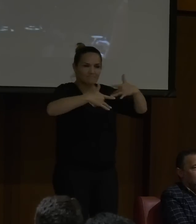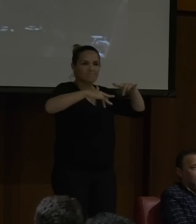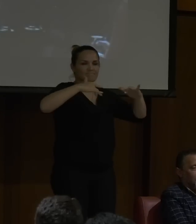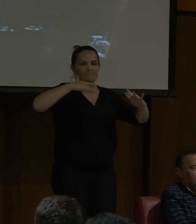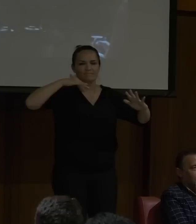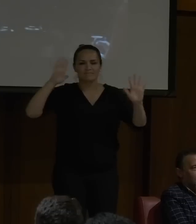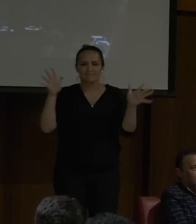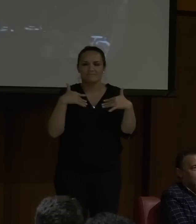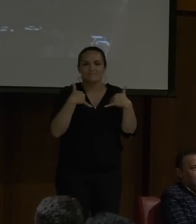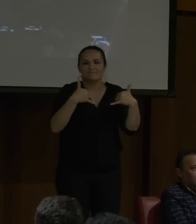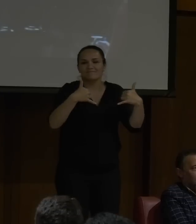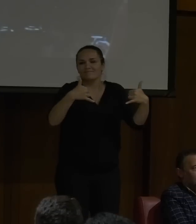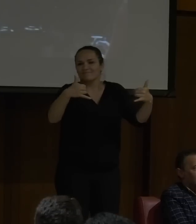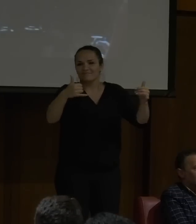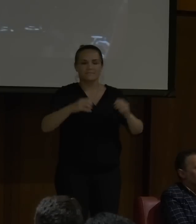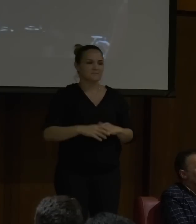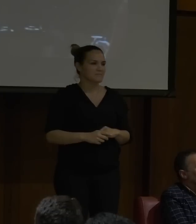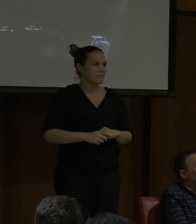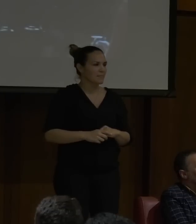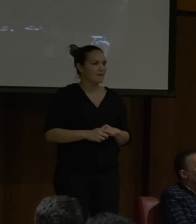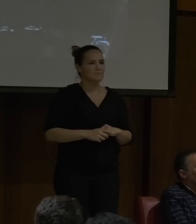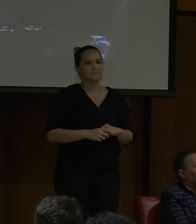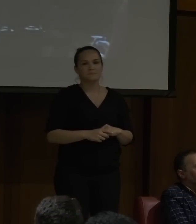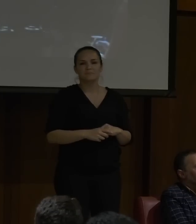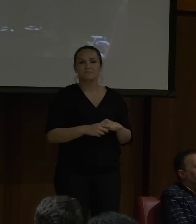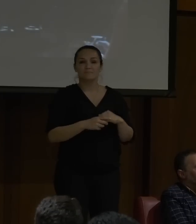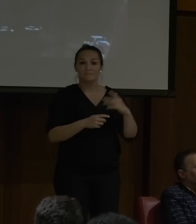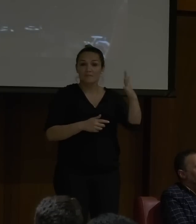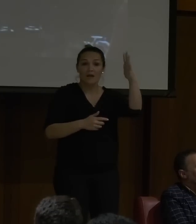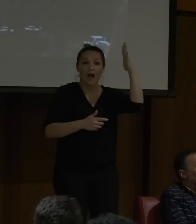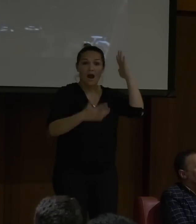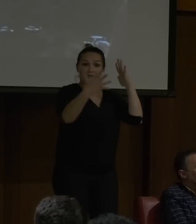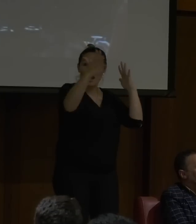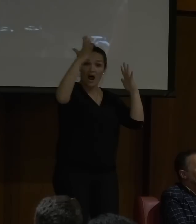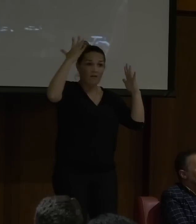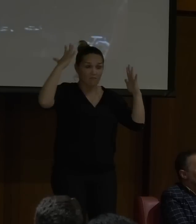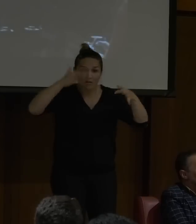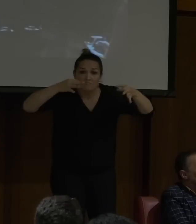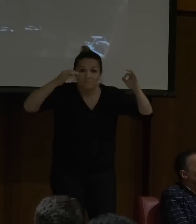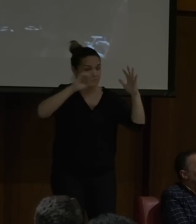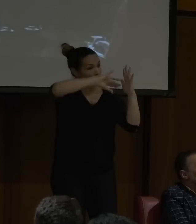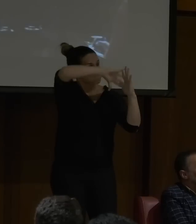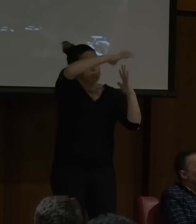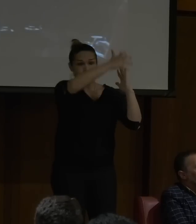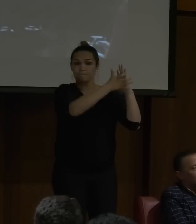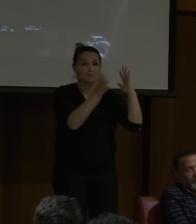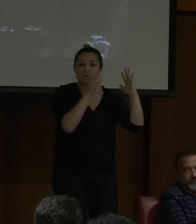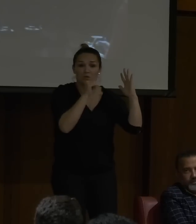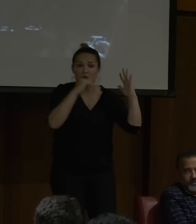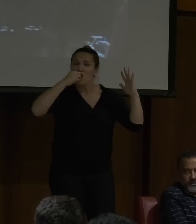que pase el momento feliz. Poco se ven los árboles sonrientes en el verano,